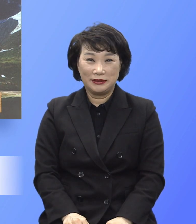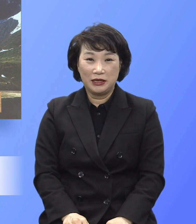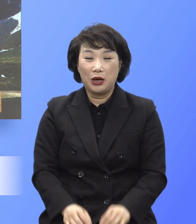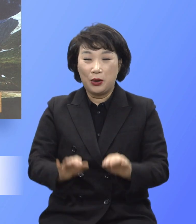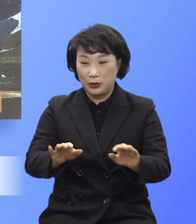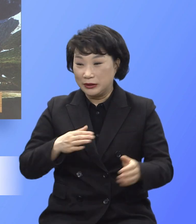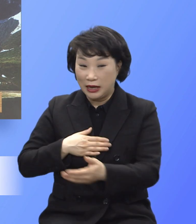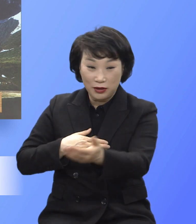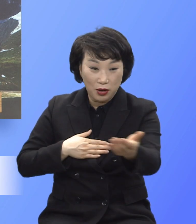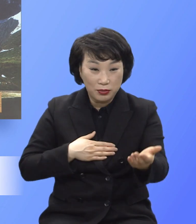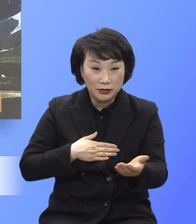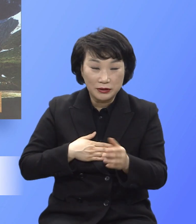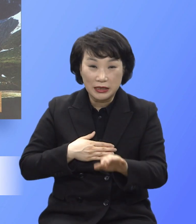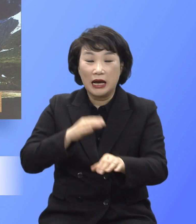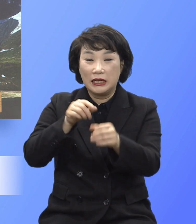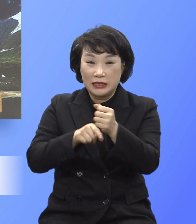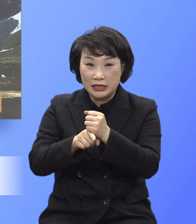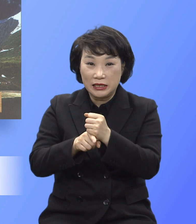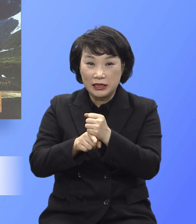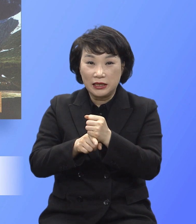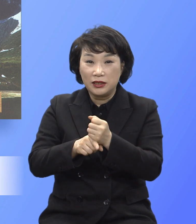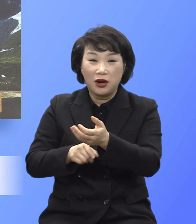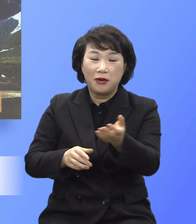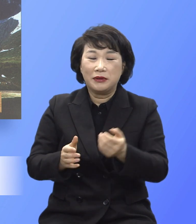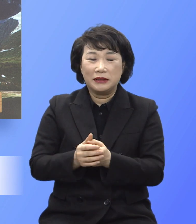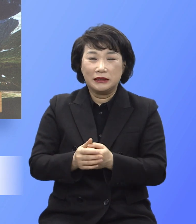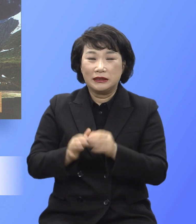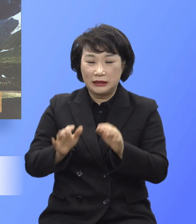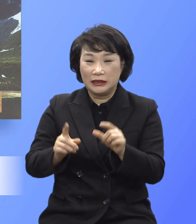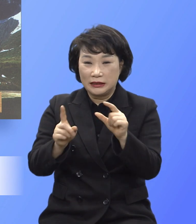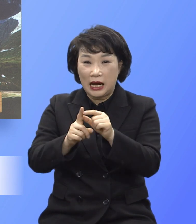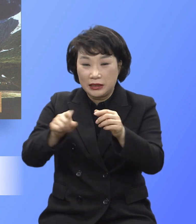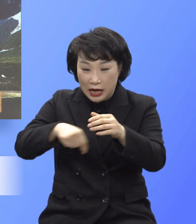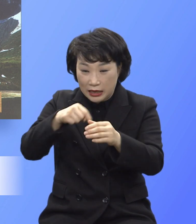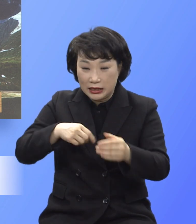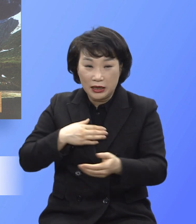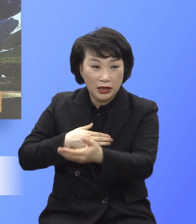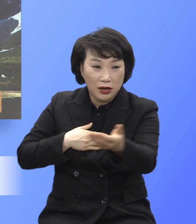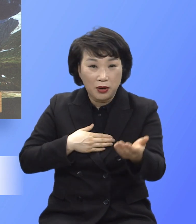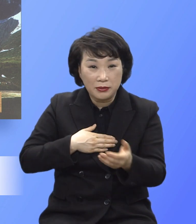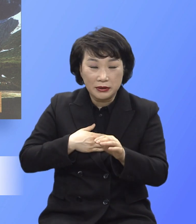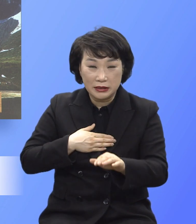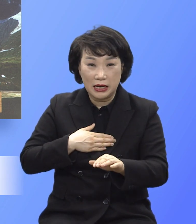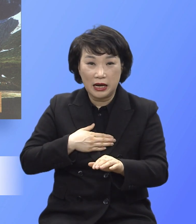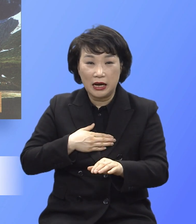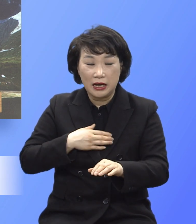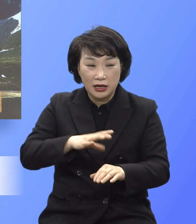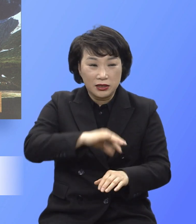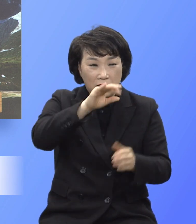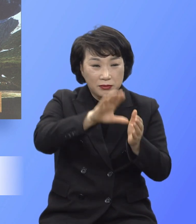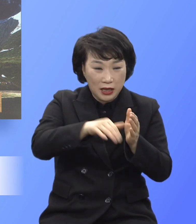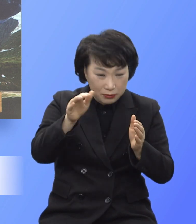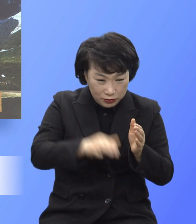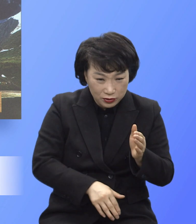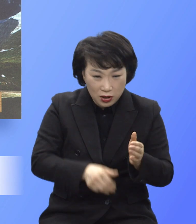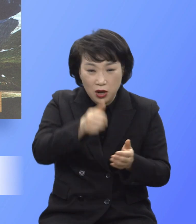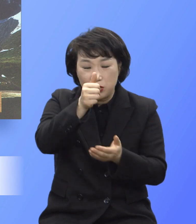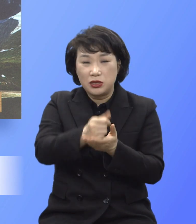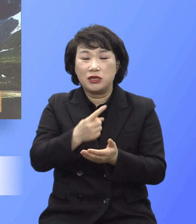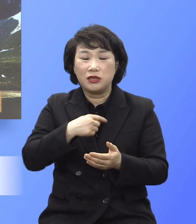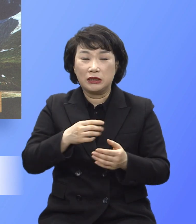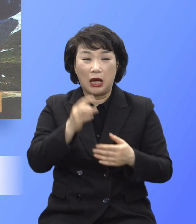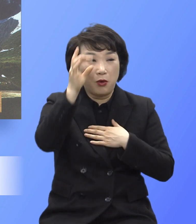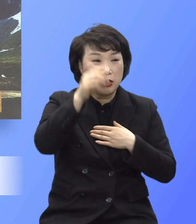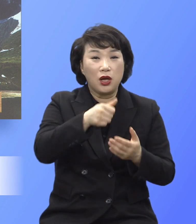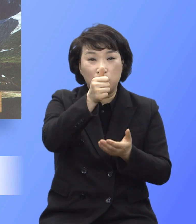하리라. 오늘 여러분 진리라고는 짧은 이 단어 속에 우리는 태초부터 범죄한 내